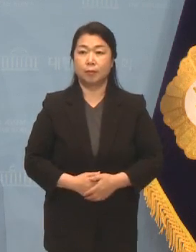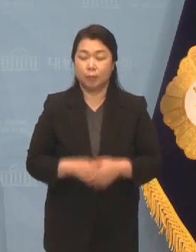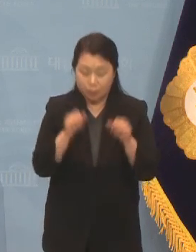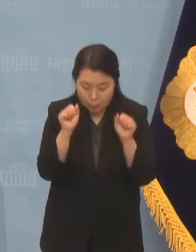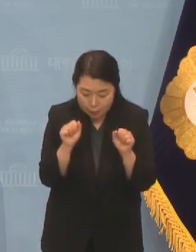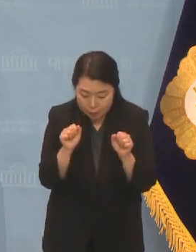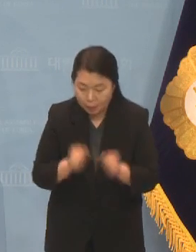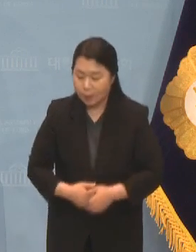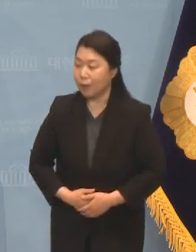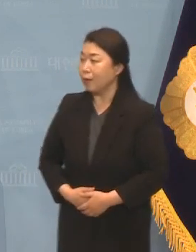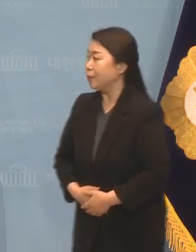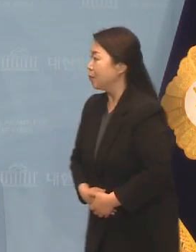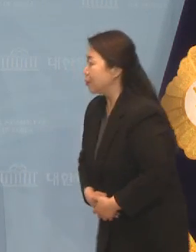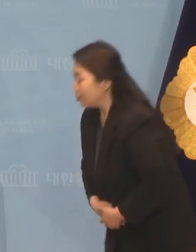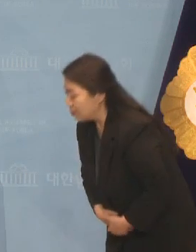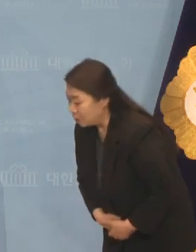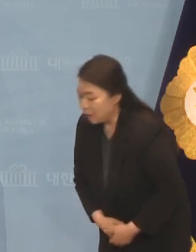감사합니다.